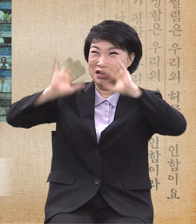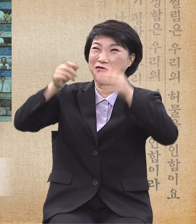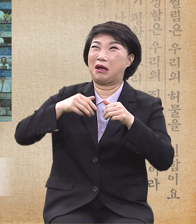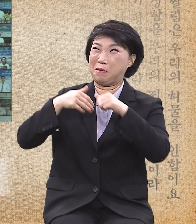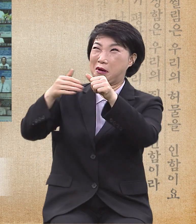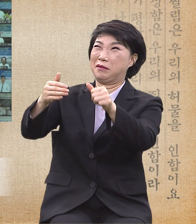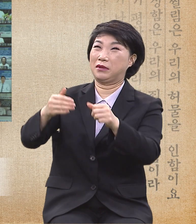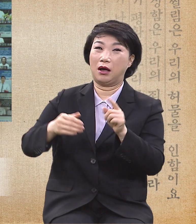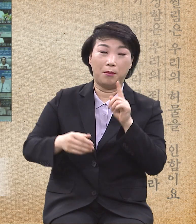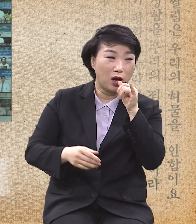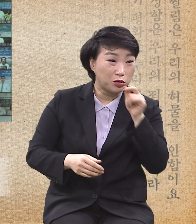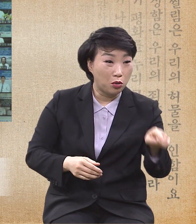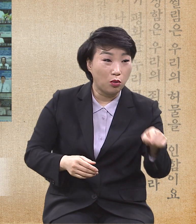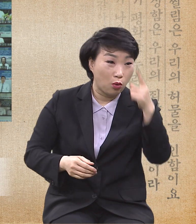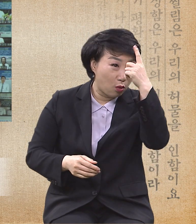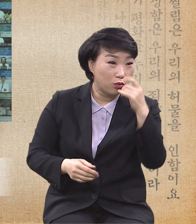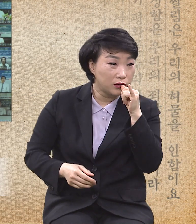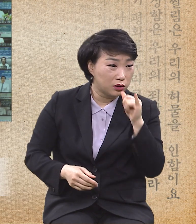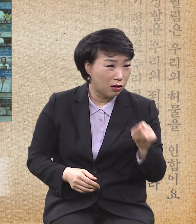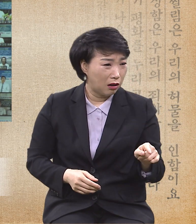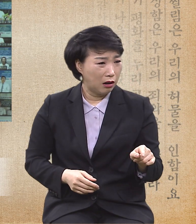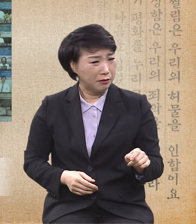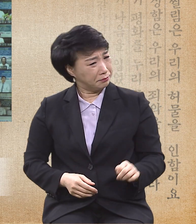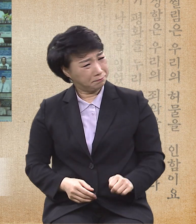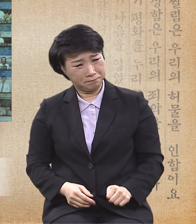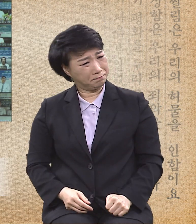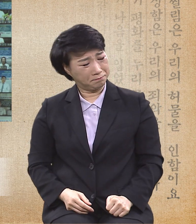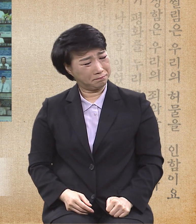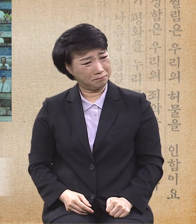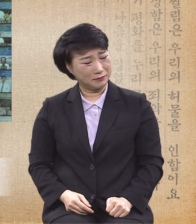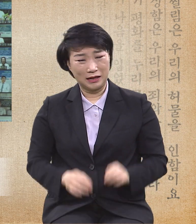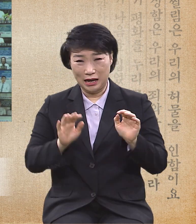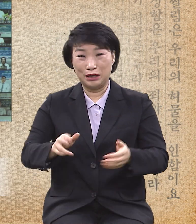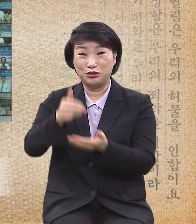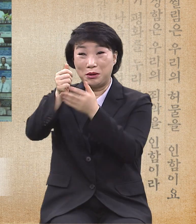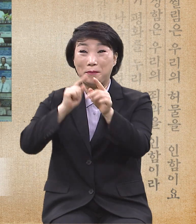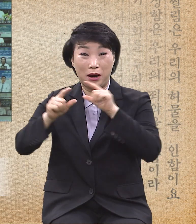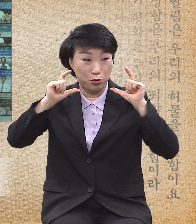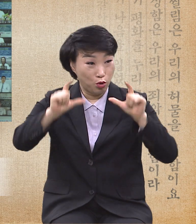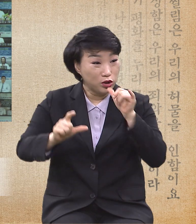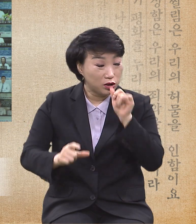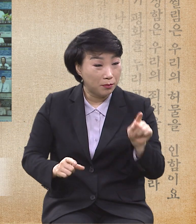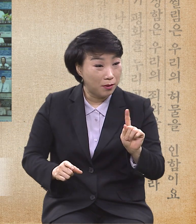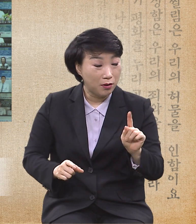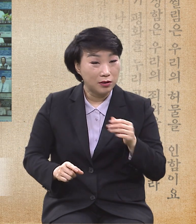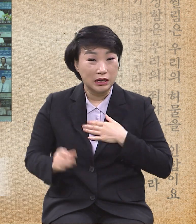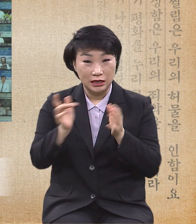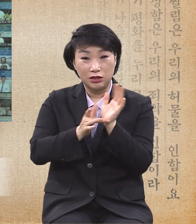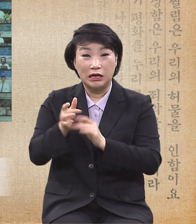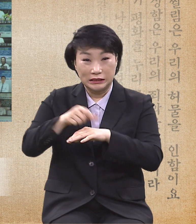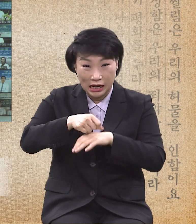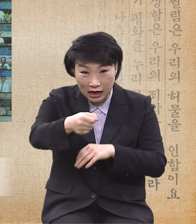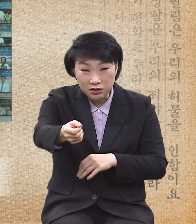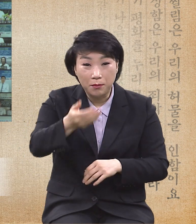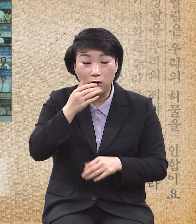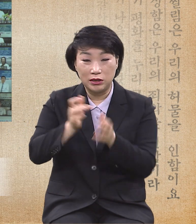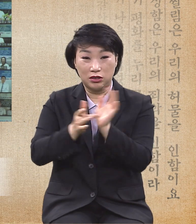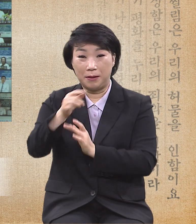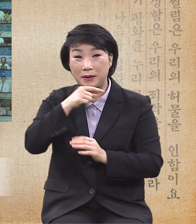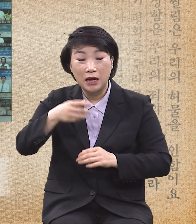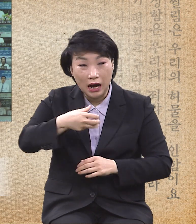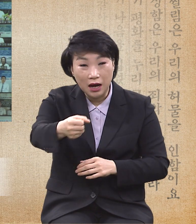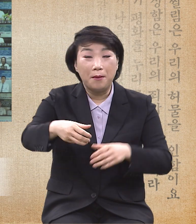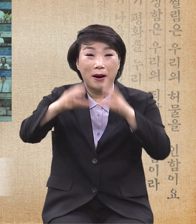보냅니다. 하고 우겨대는 사람이 있다면 반드시 주님 말씀하셔서 내 살을 먹고 내 피를